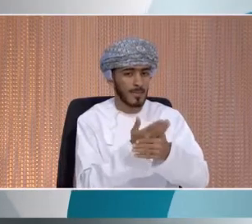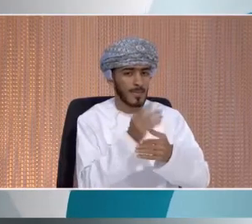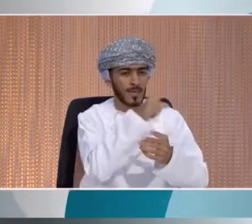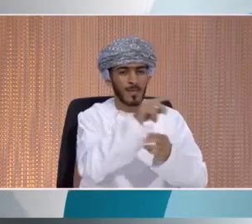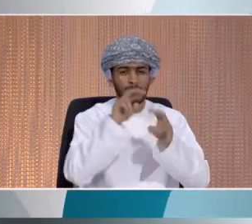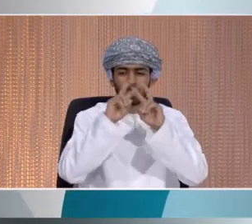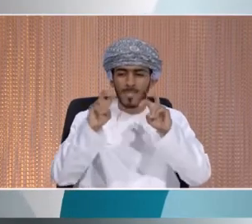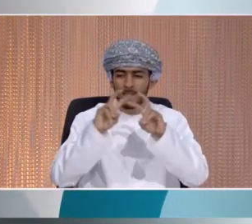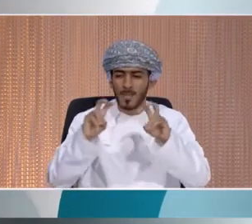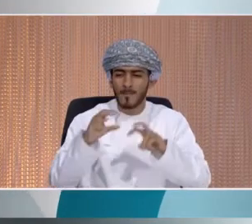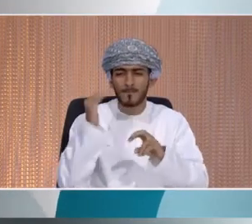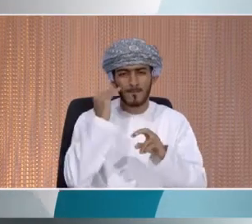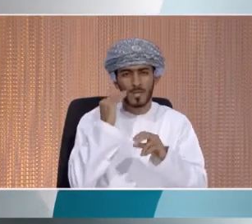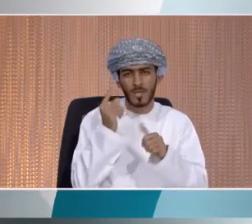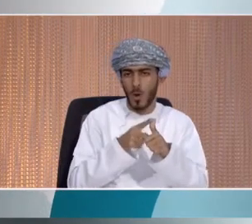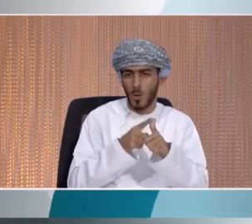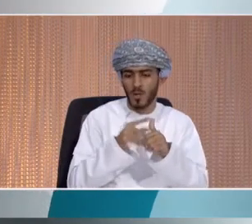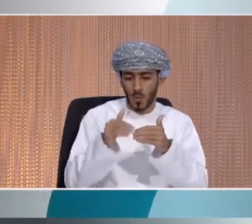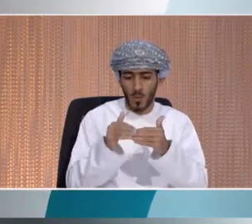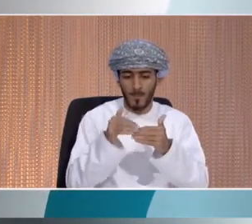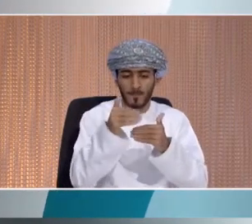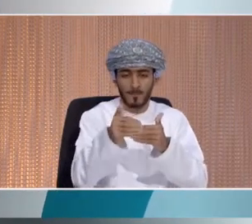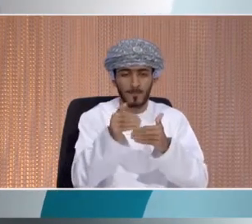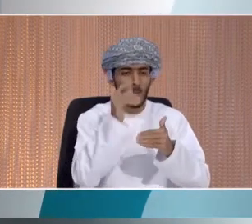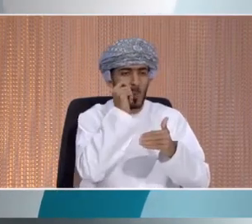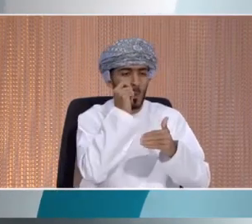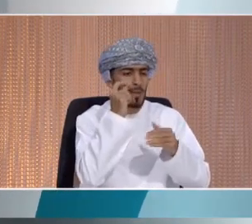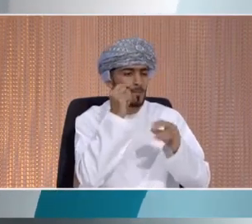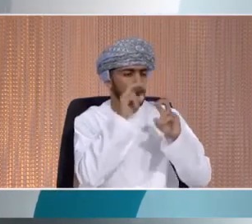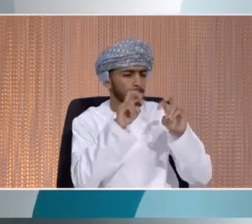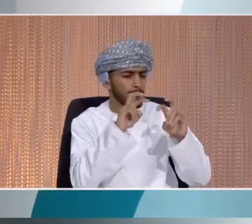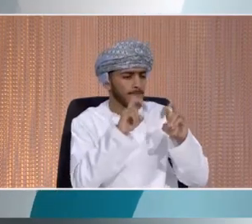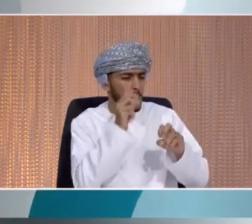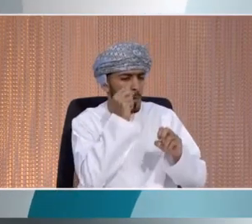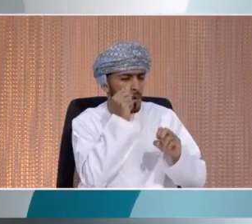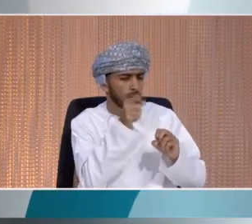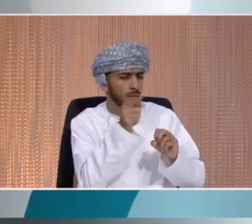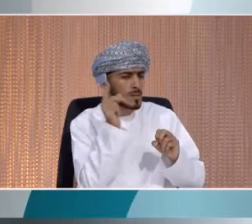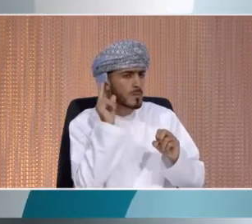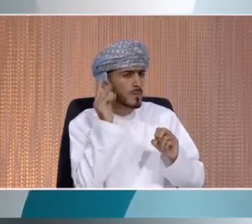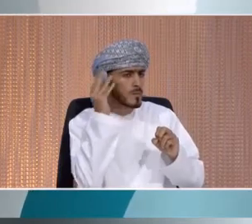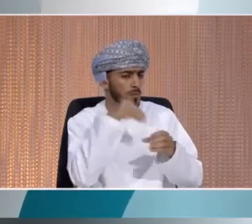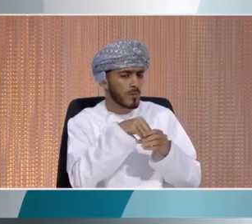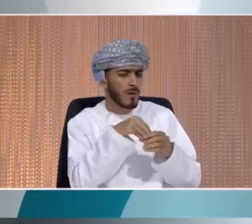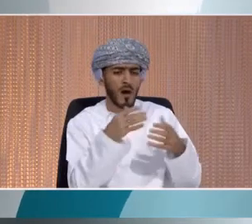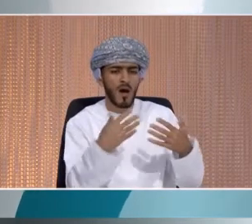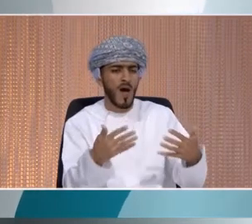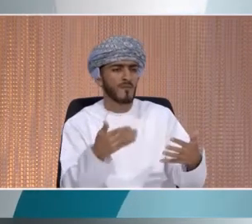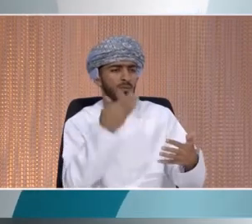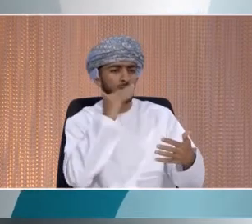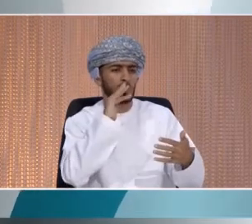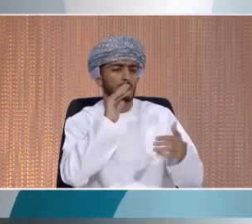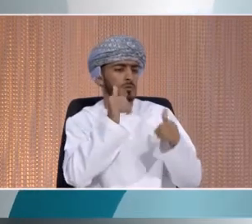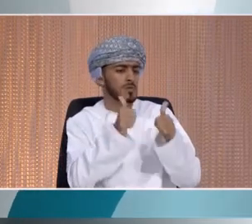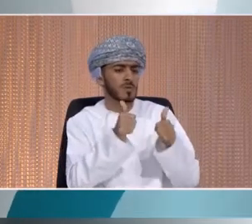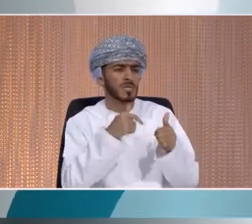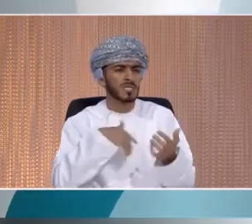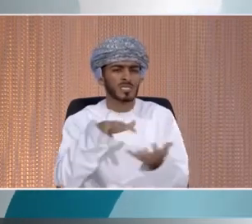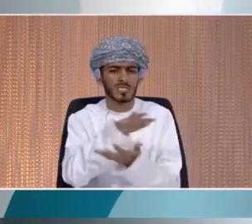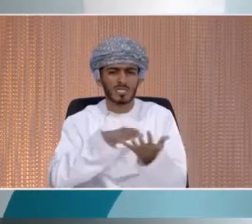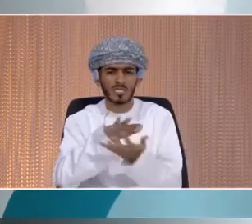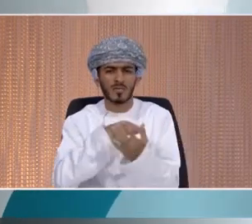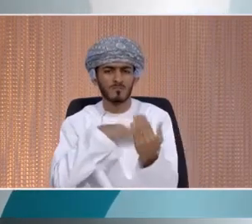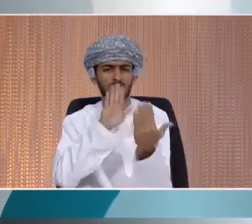في موضوع الزواج. وبالنسبة للنساء الأمر يعني بالنسبة للرجال الأمر الحمد لله رب العالمين لا يواجه